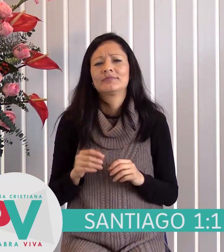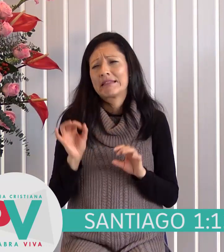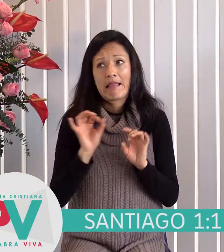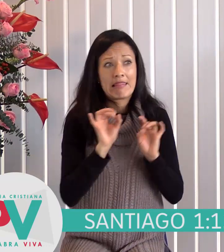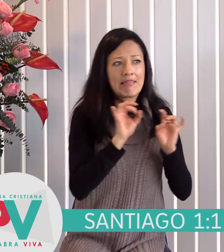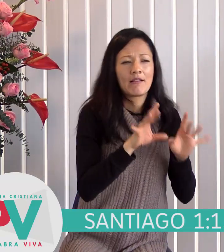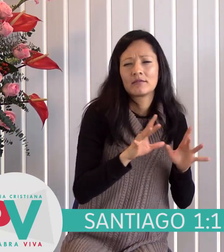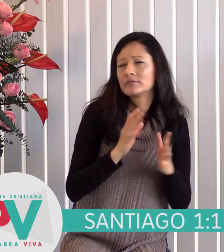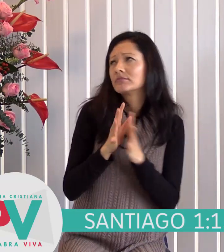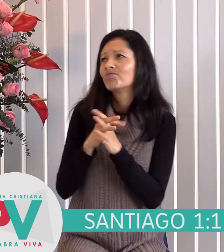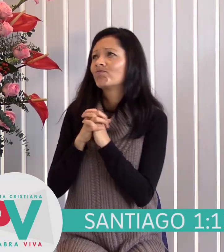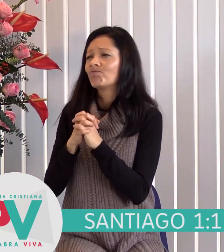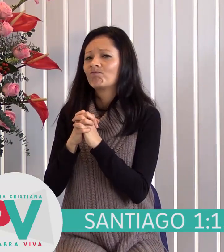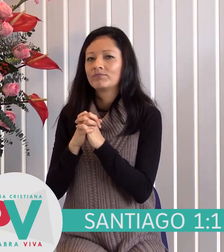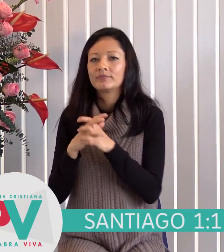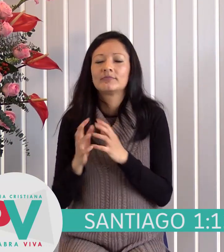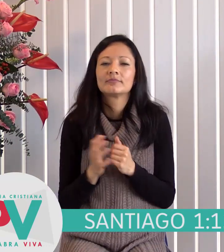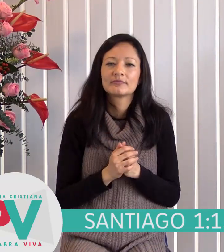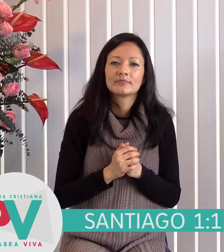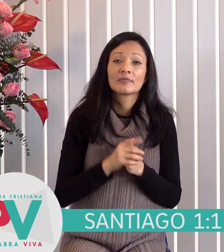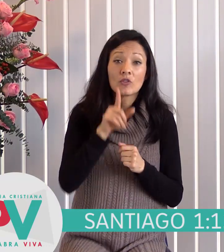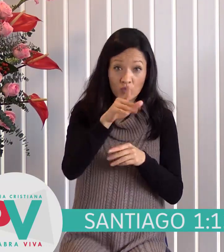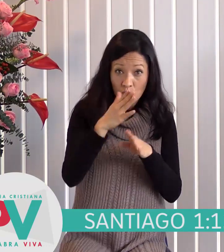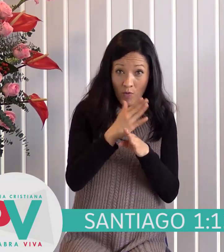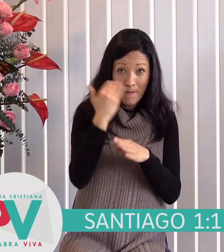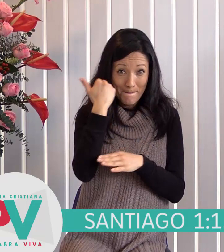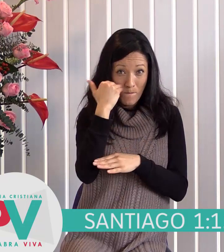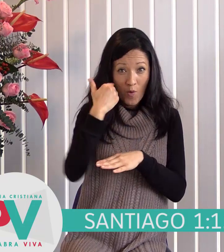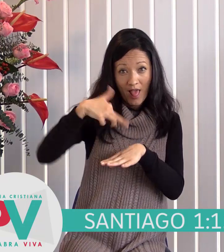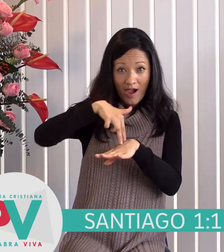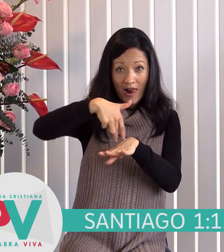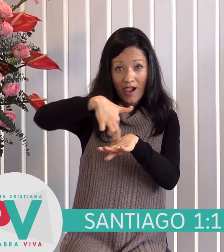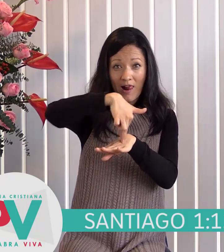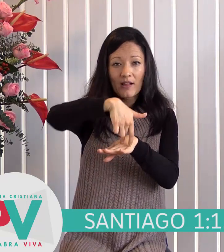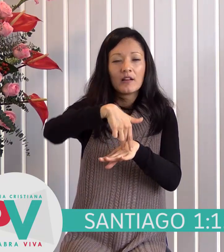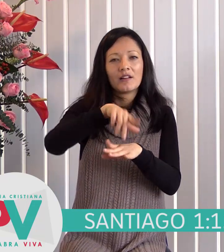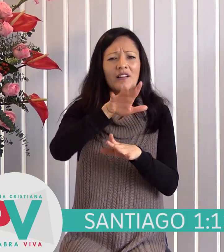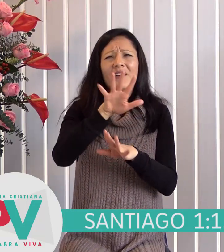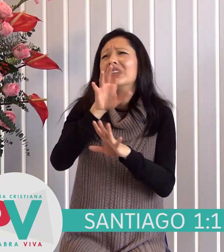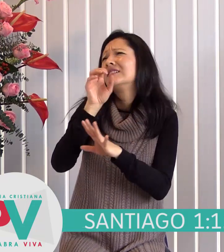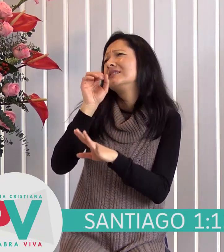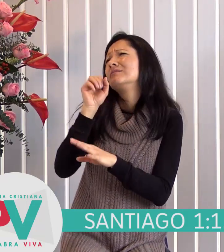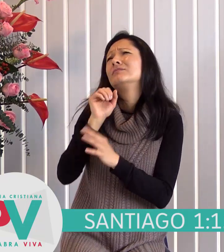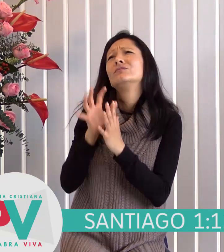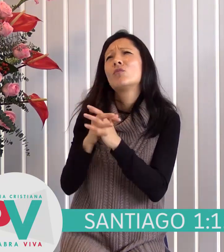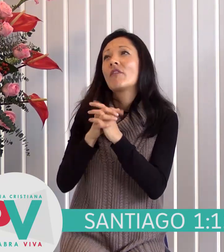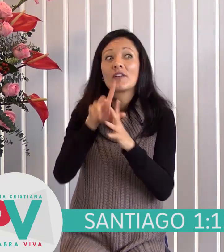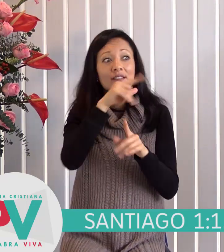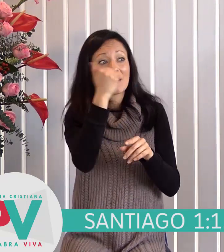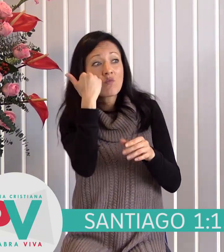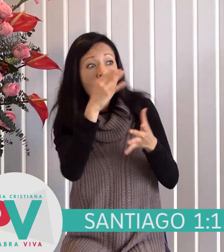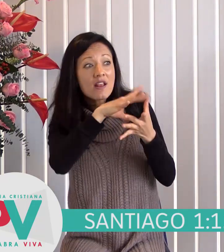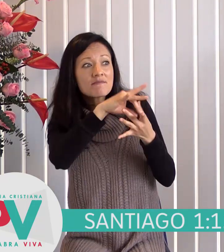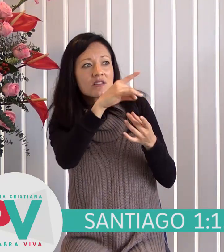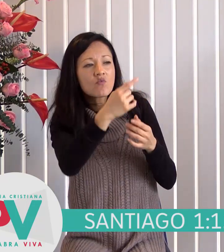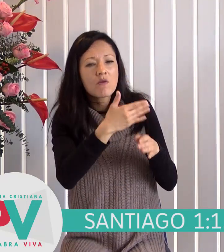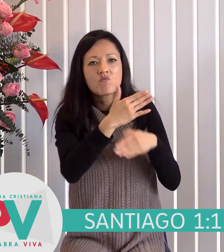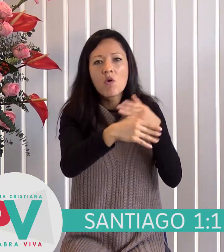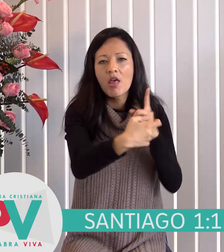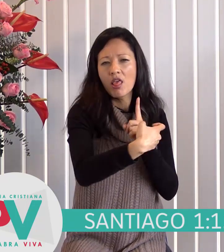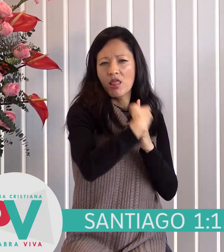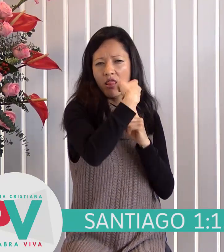dejes. Sus problemas son las faldas, entonces dígale, Señor, que no venga la hermanita espiritual a